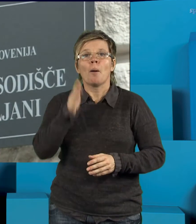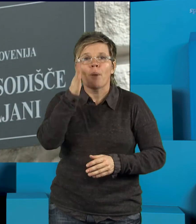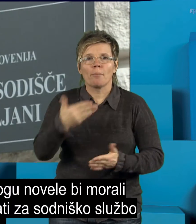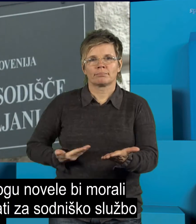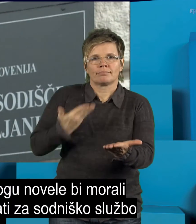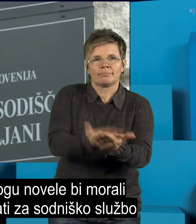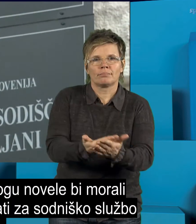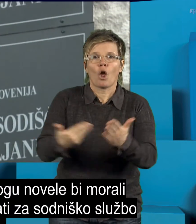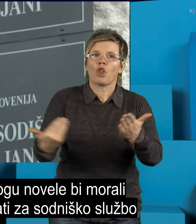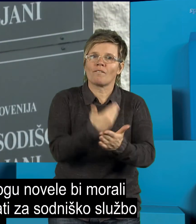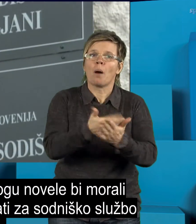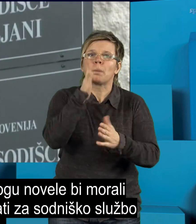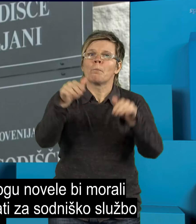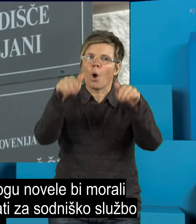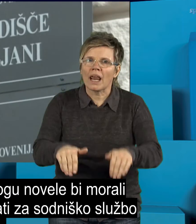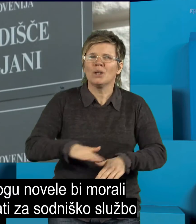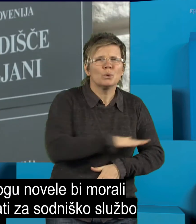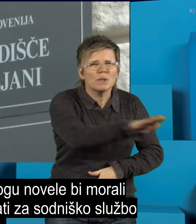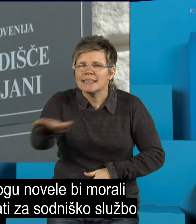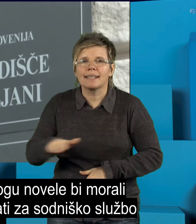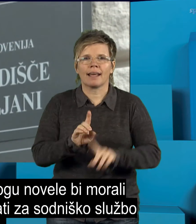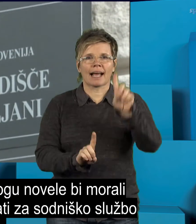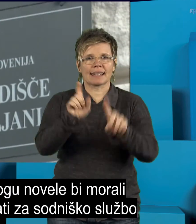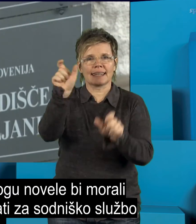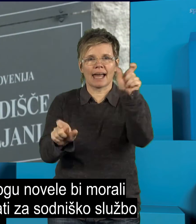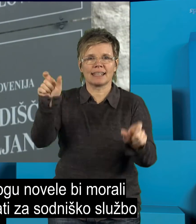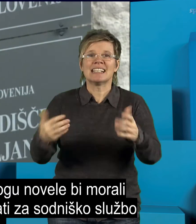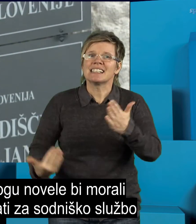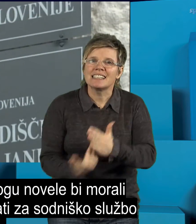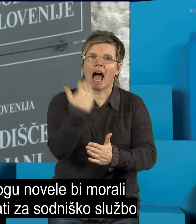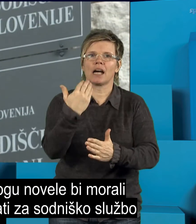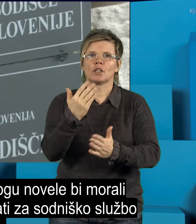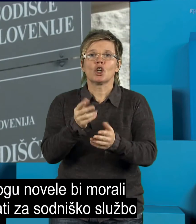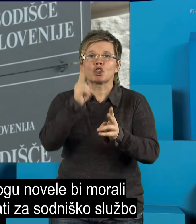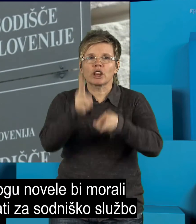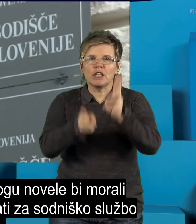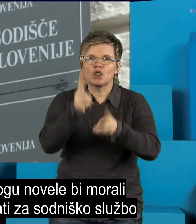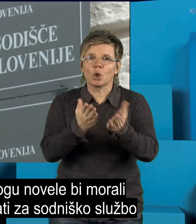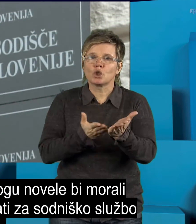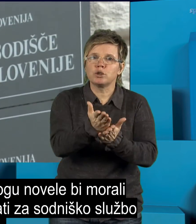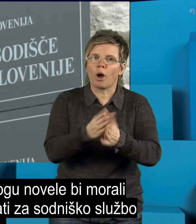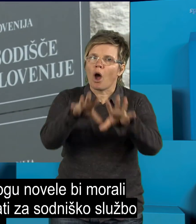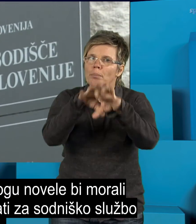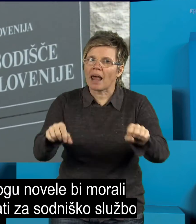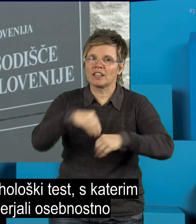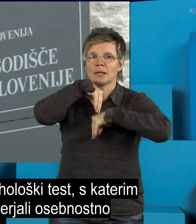Po predlogu novele bi morali vsi kandidati za sodniško službo opraviti psihološki test, s katerim bi